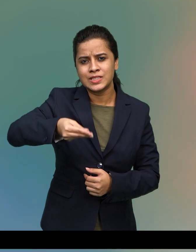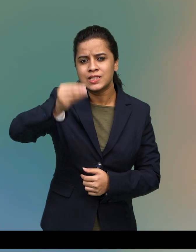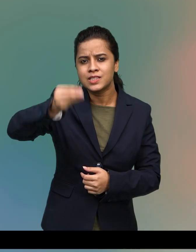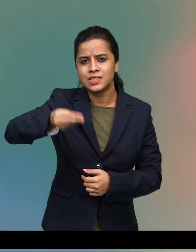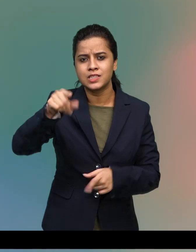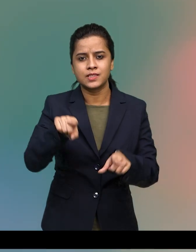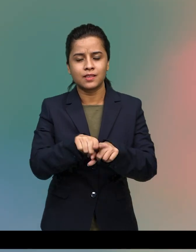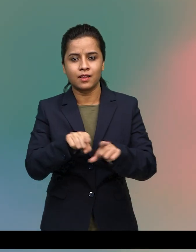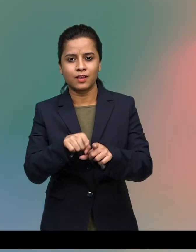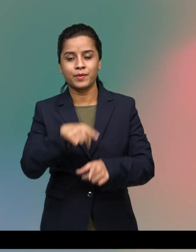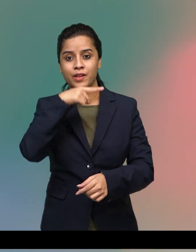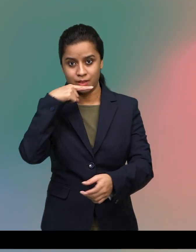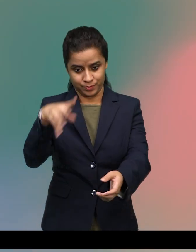रक्त आणि लिम्फ